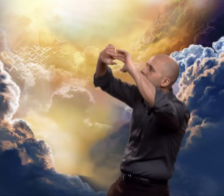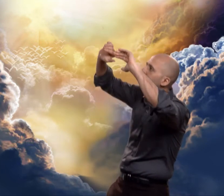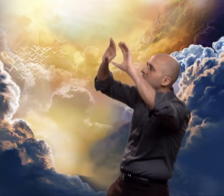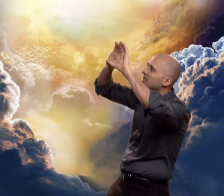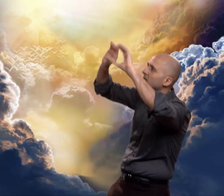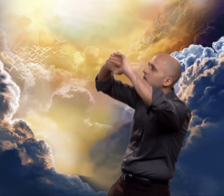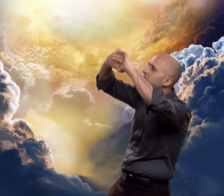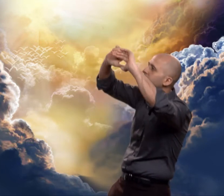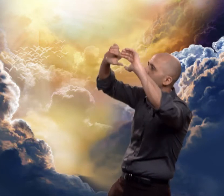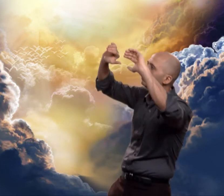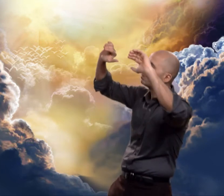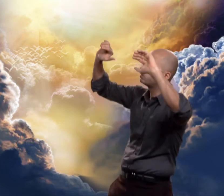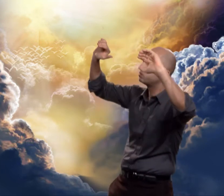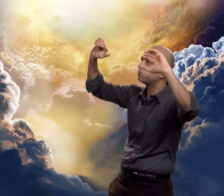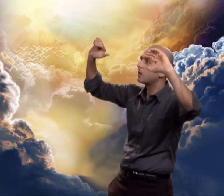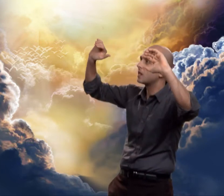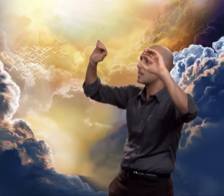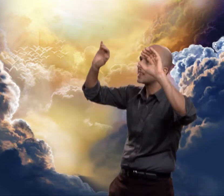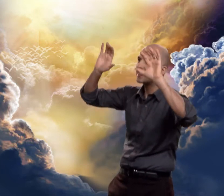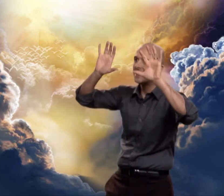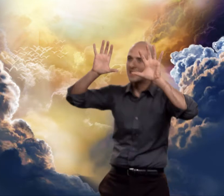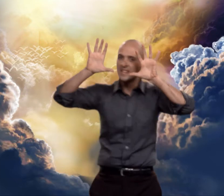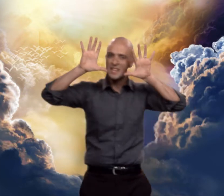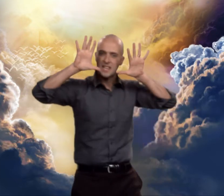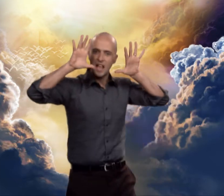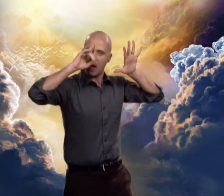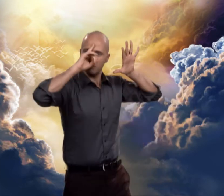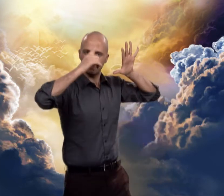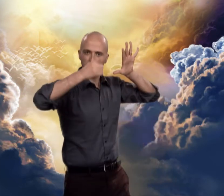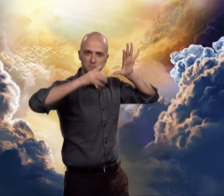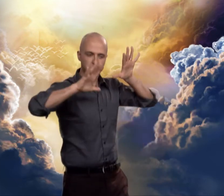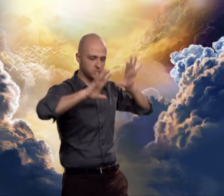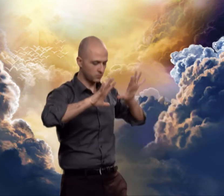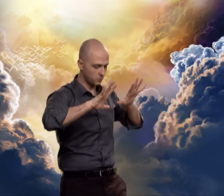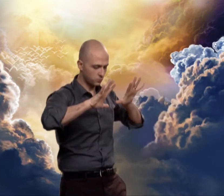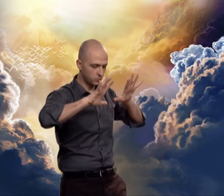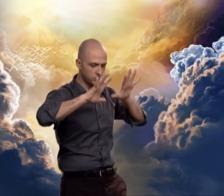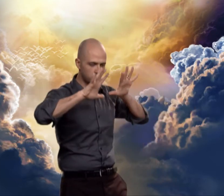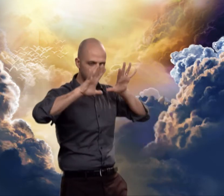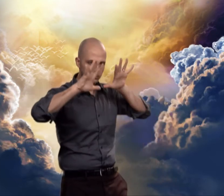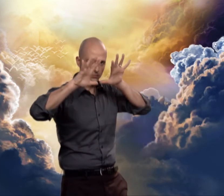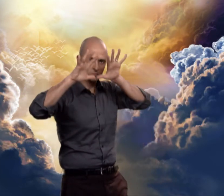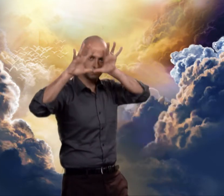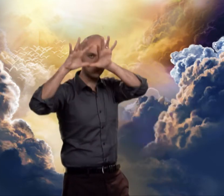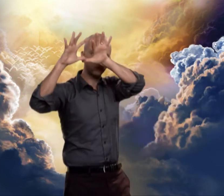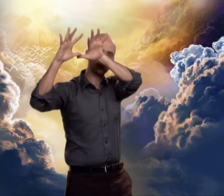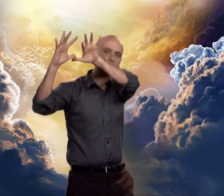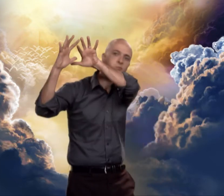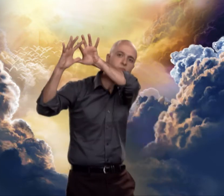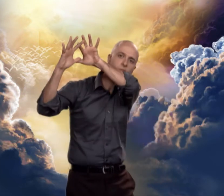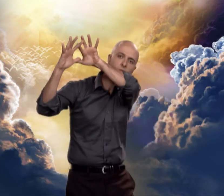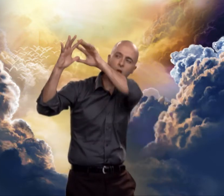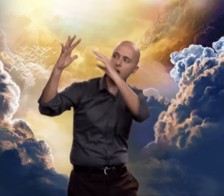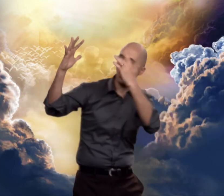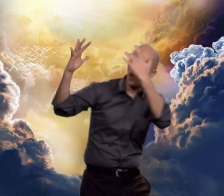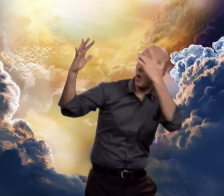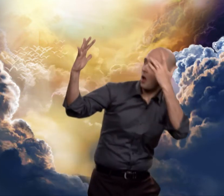por aquela lei que desprezaram. Percebem que não têm desculpas. Os inimigos da lei de Deus têm agora